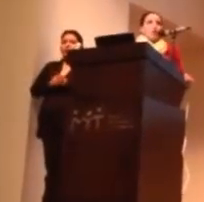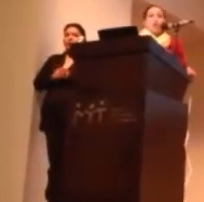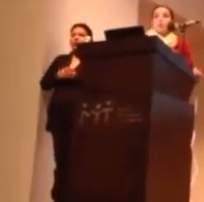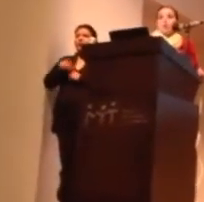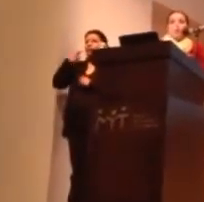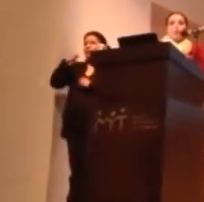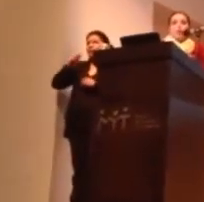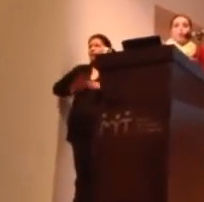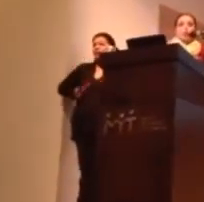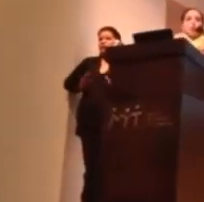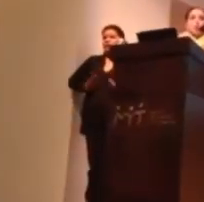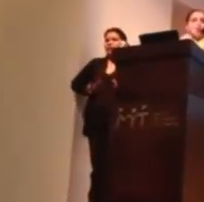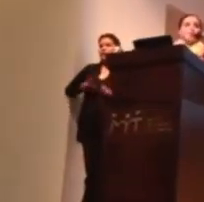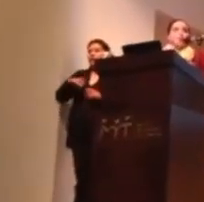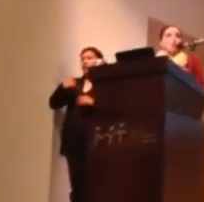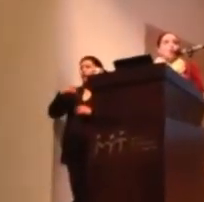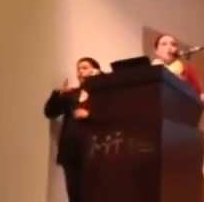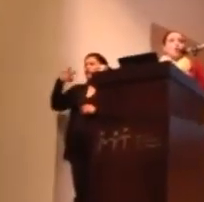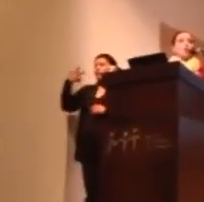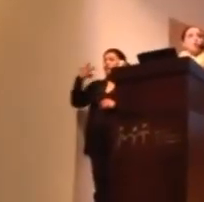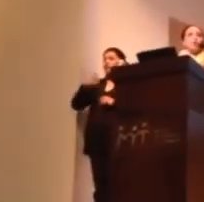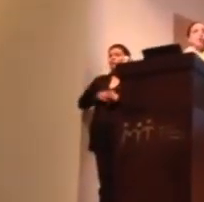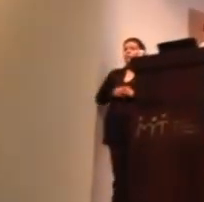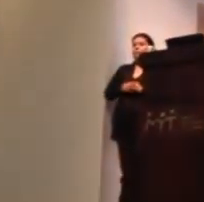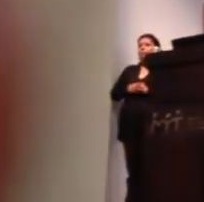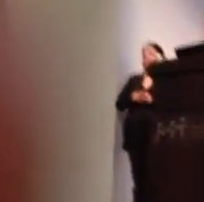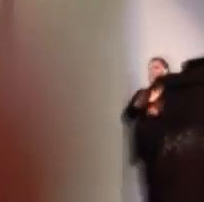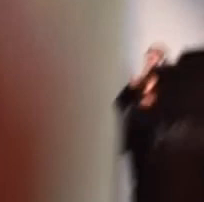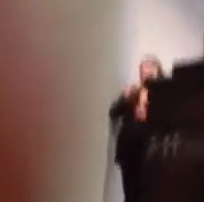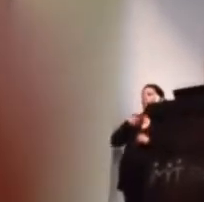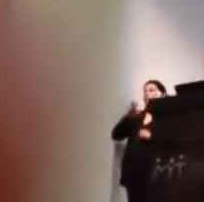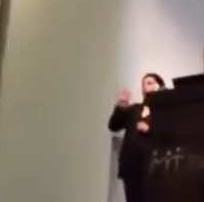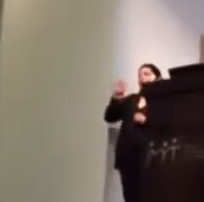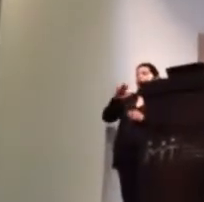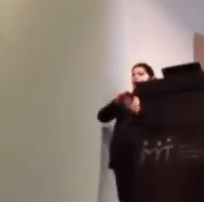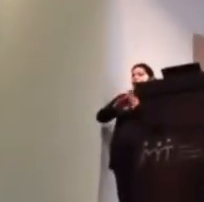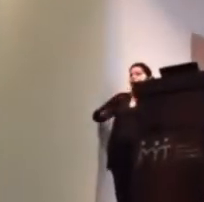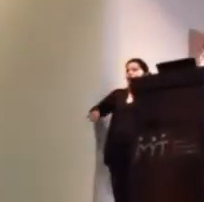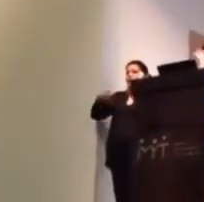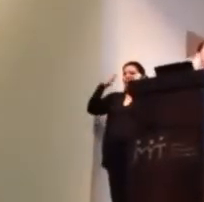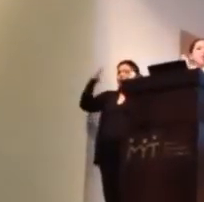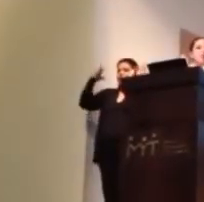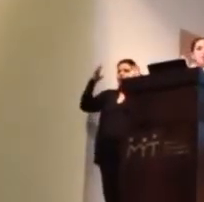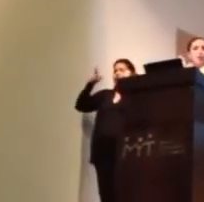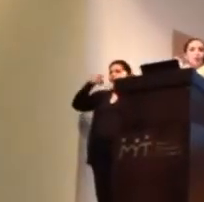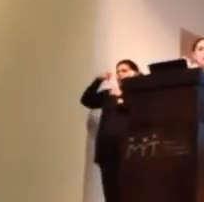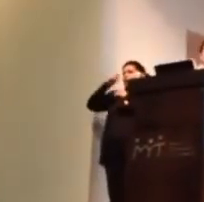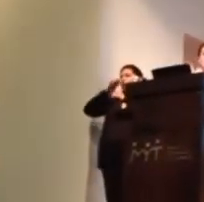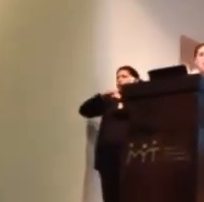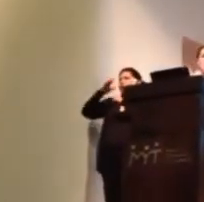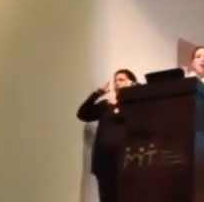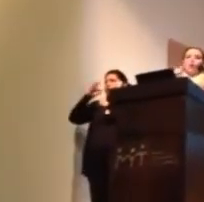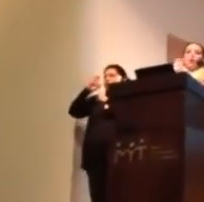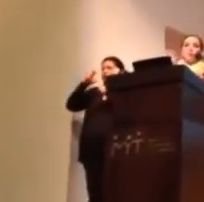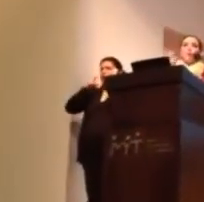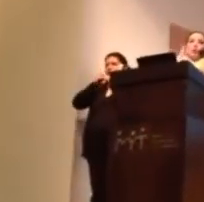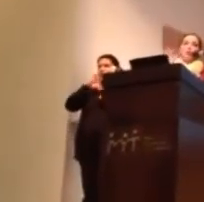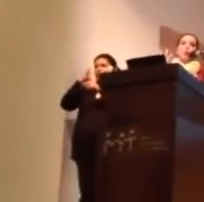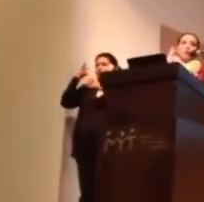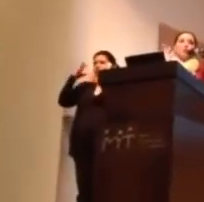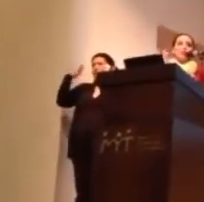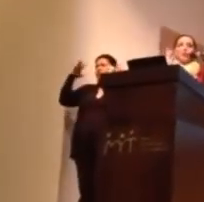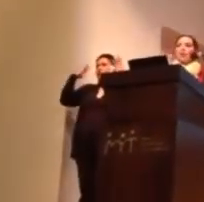6 características y no 8? Y si tienes 5 ya dejas de ser hiperactivo, y si tienes 6 eres hiperactivo. Es